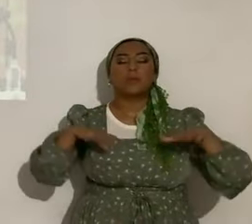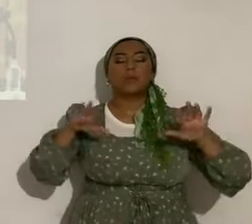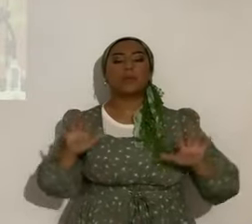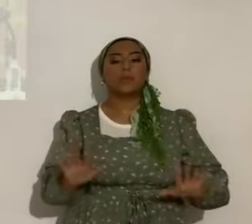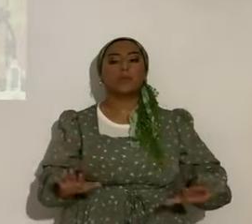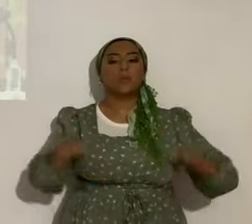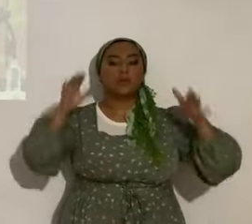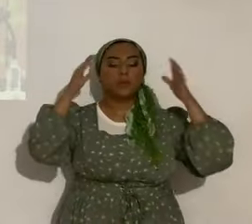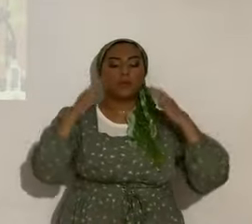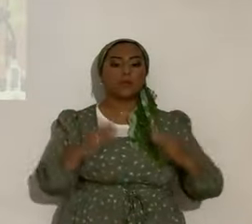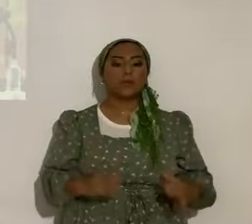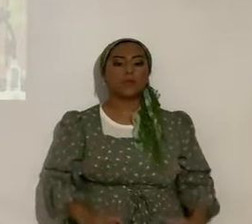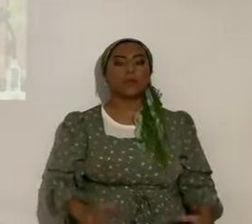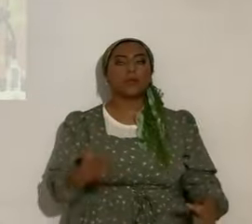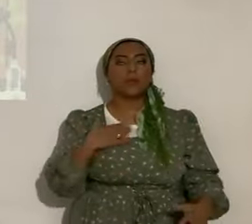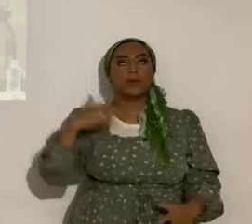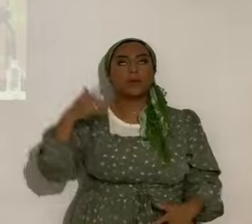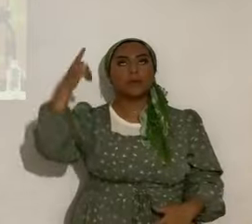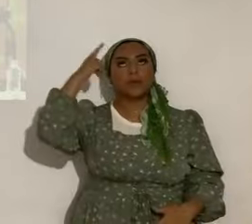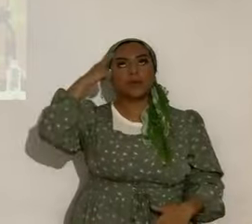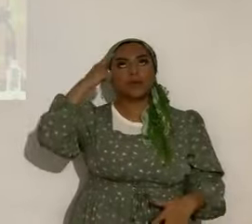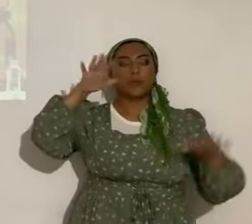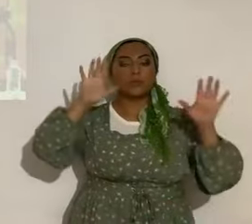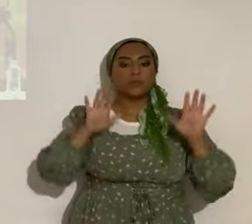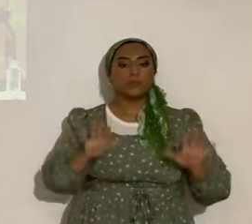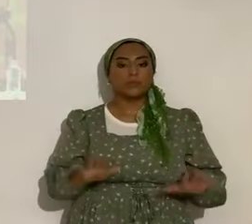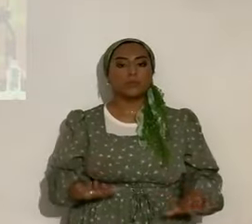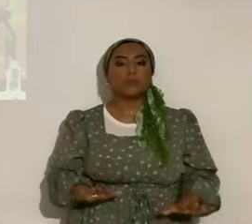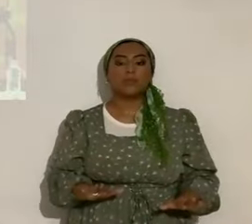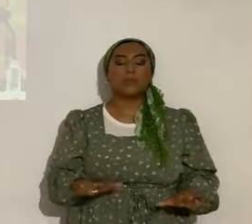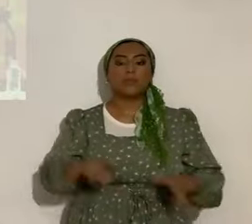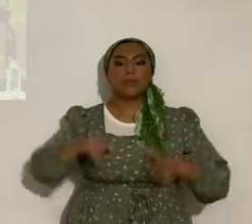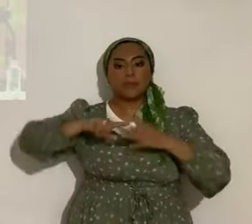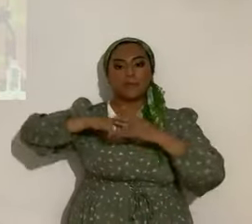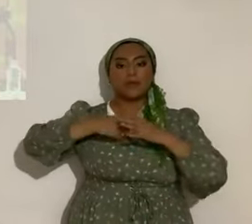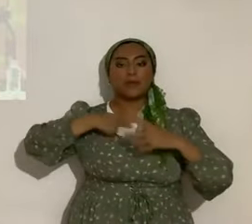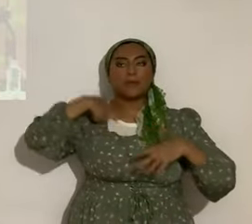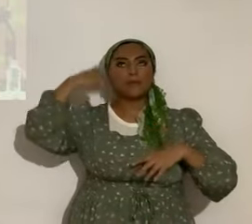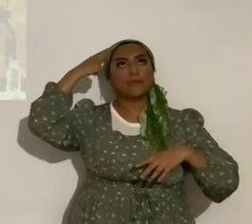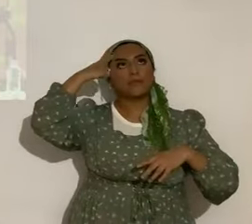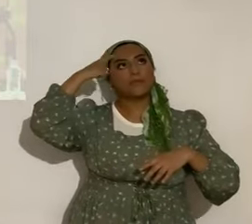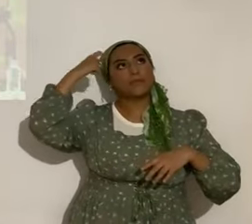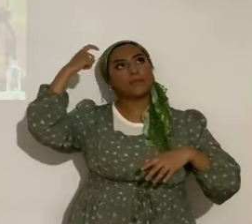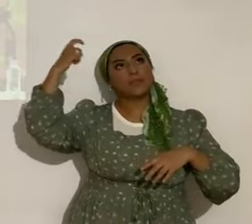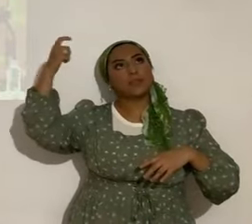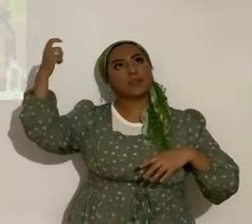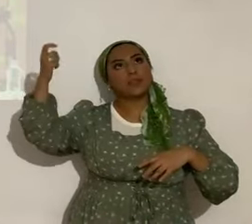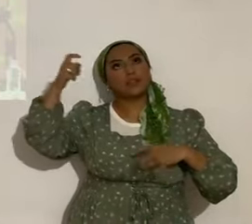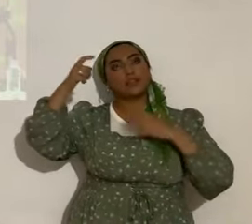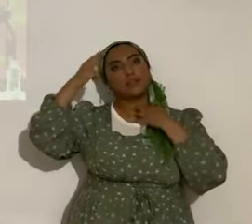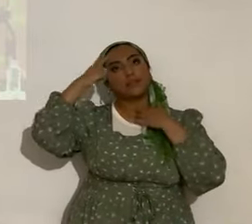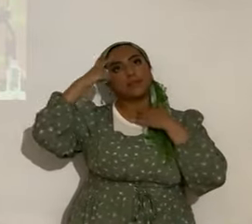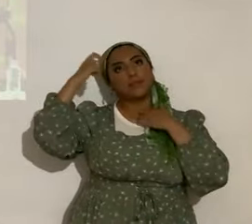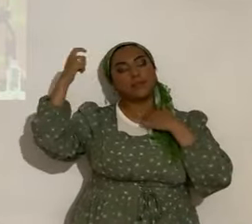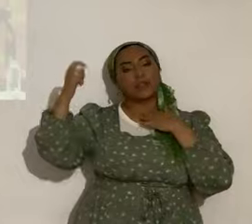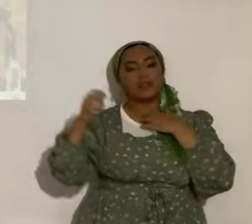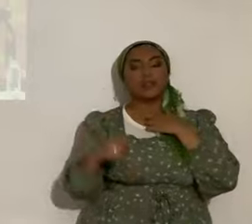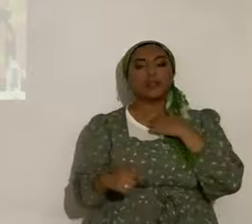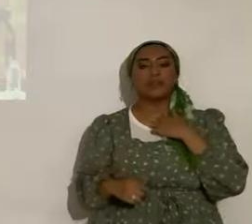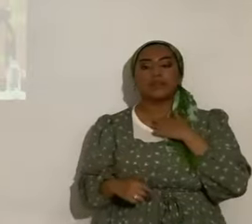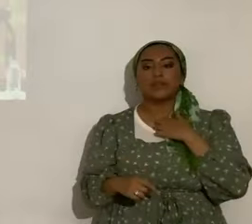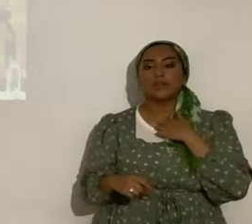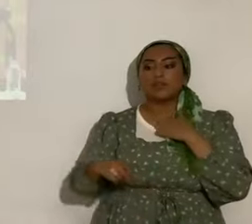cuerpo, mi espíritu, mi alma, mi mente, Padre Eterno. Y entonces empezó esa visión. Y